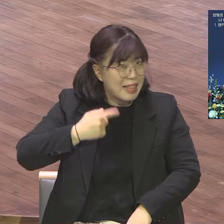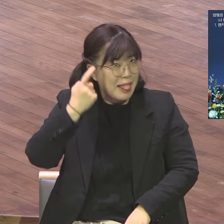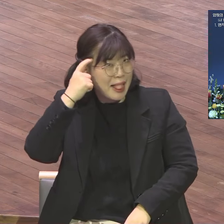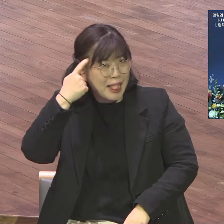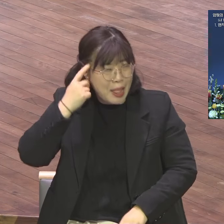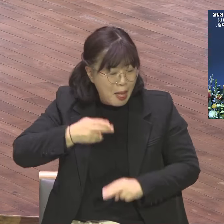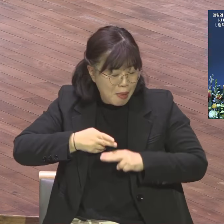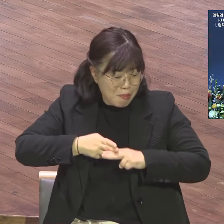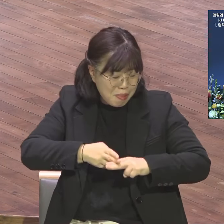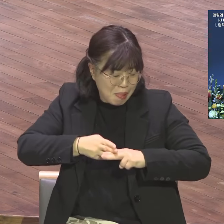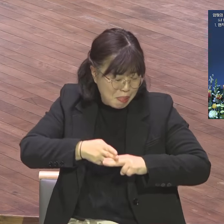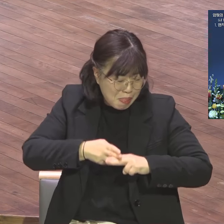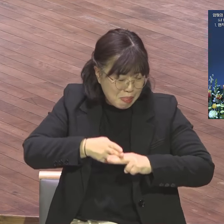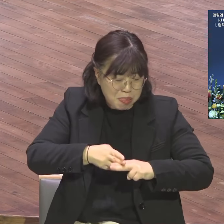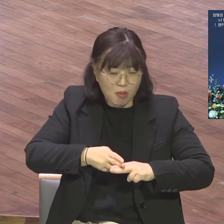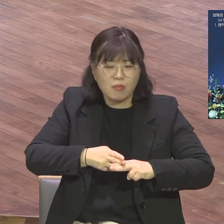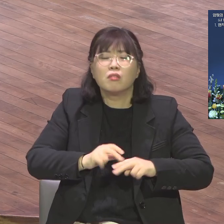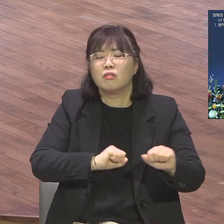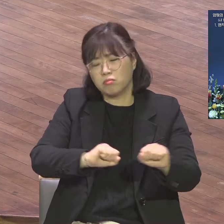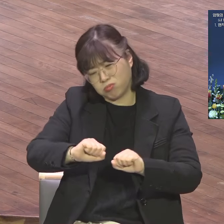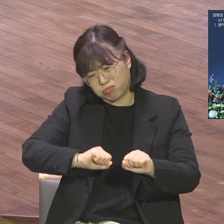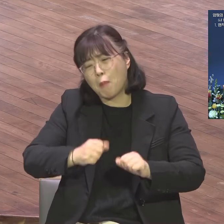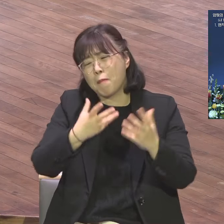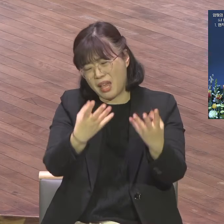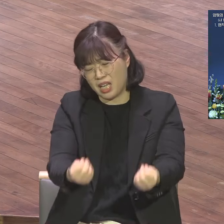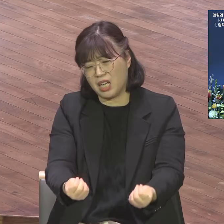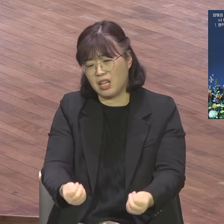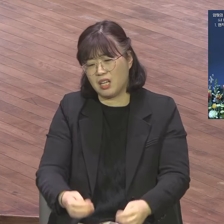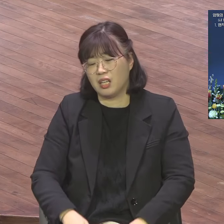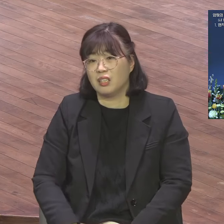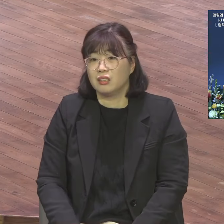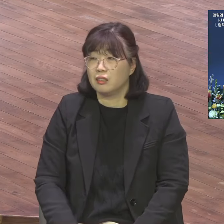생각대로 해요. 하나님이 원하지 않는데